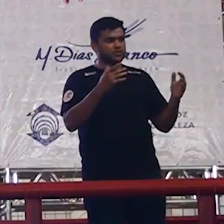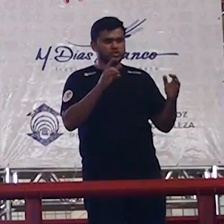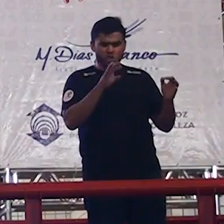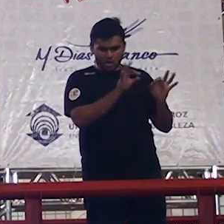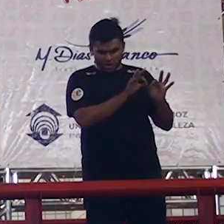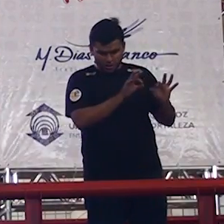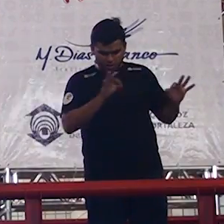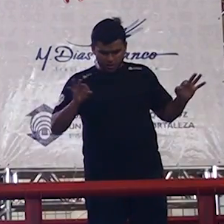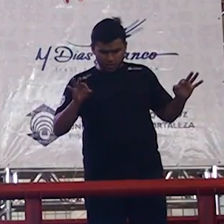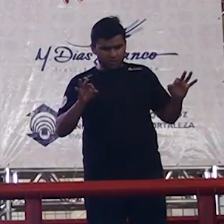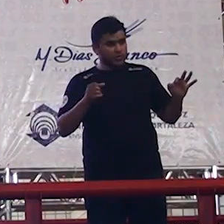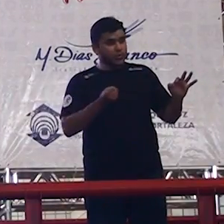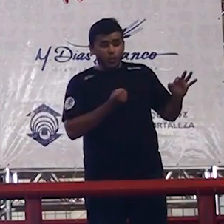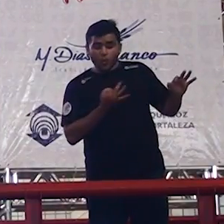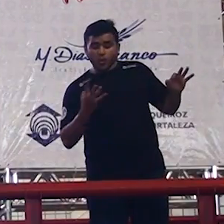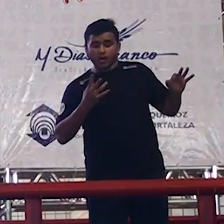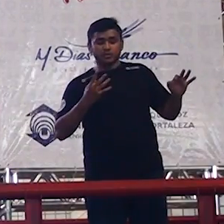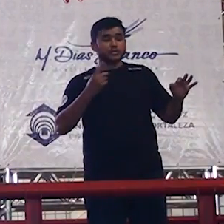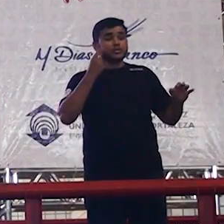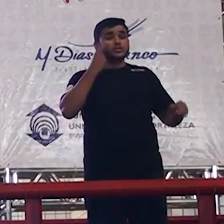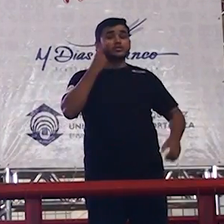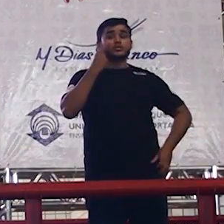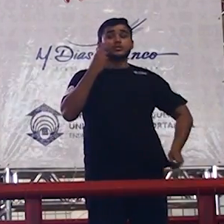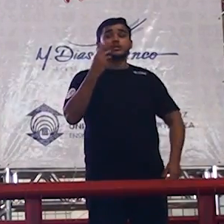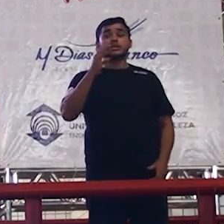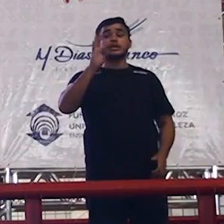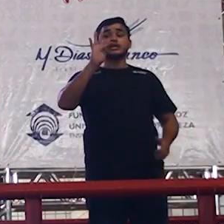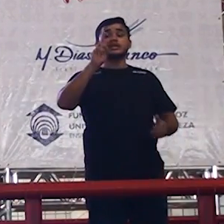a área vai aumentar quantas vezes?